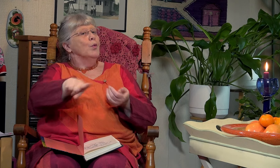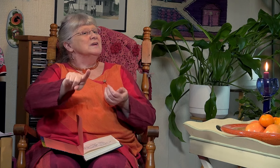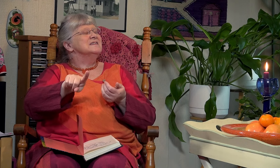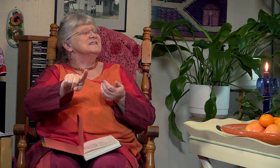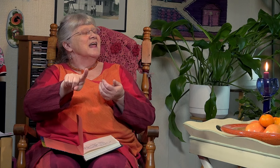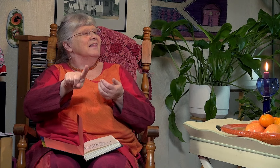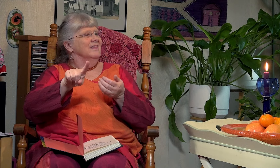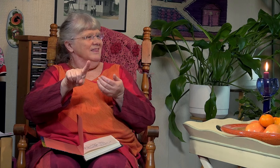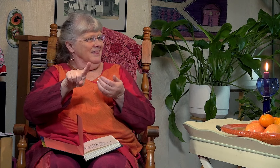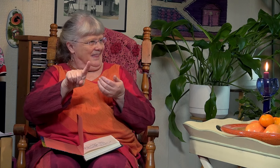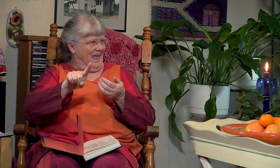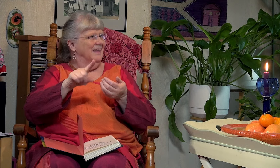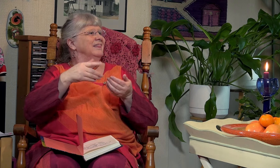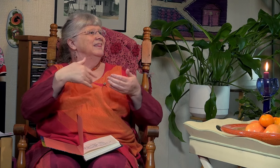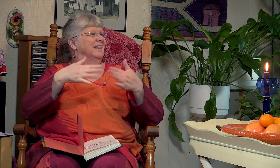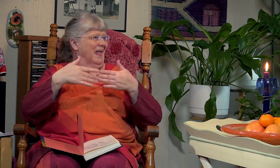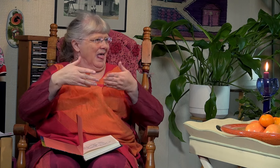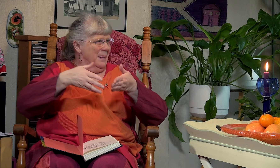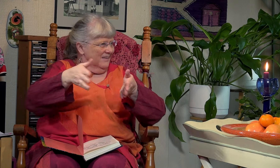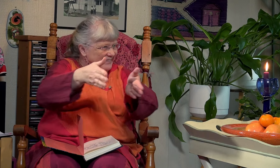nimellä. Eli